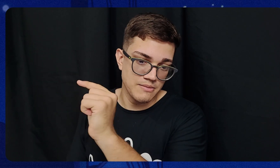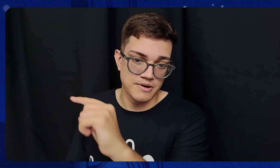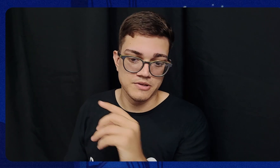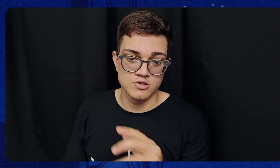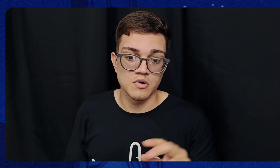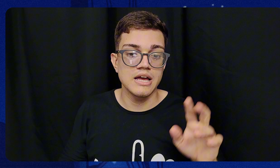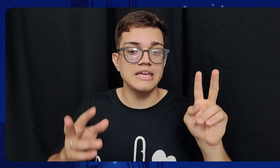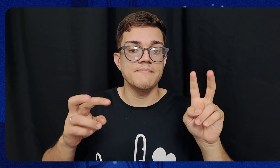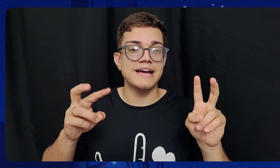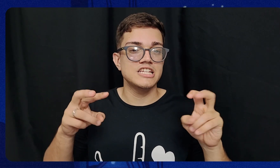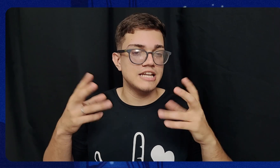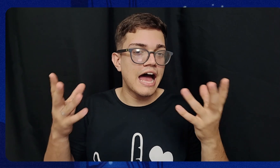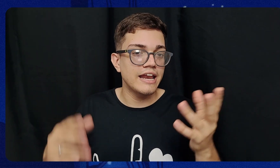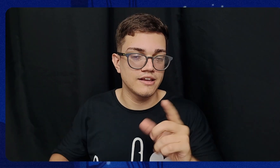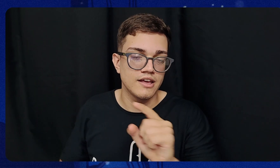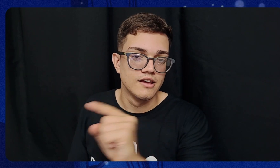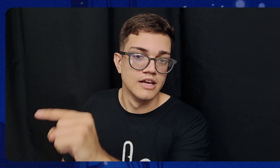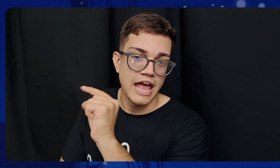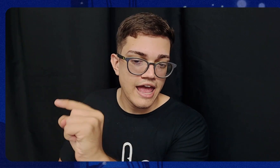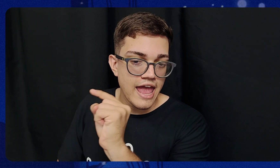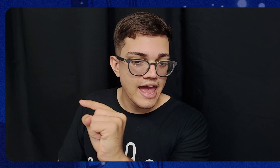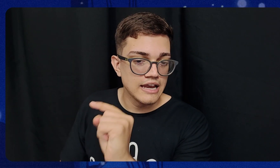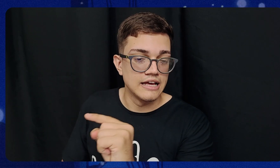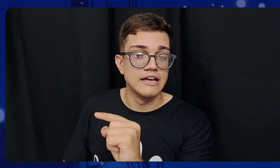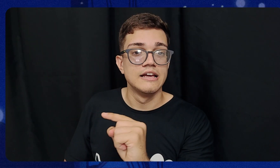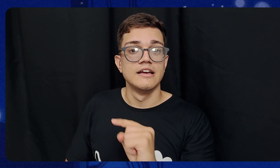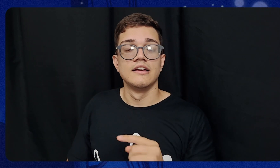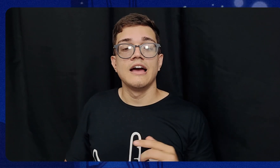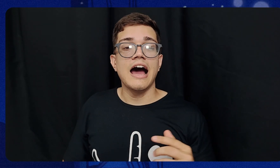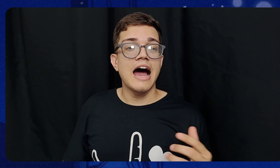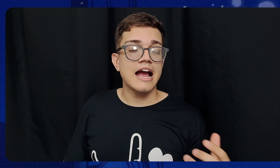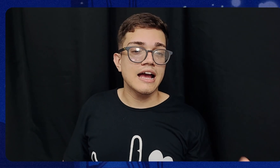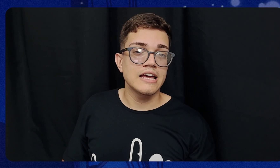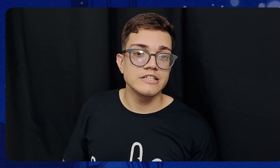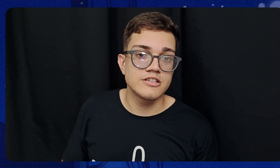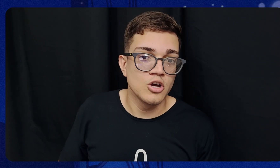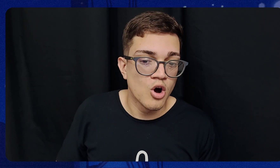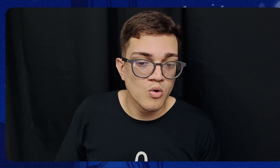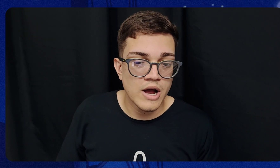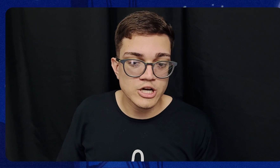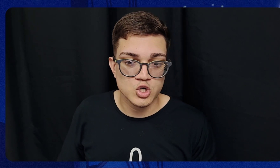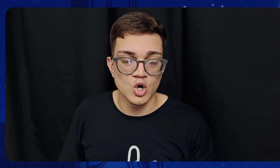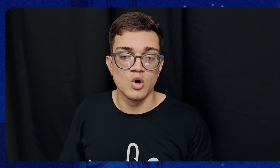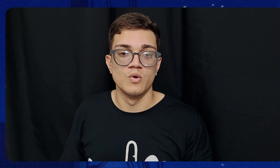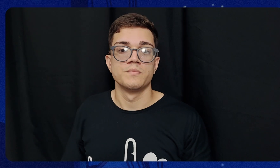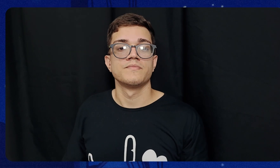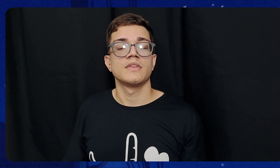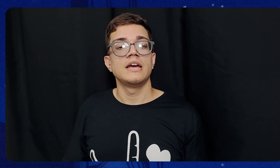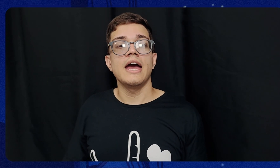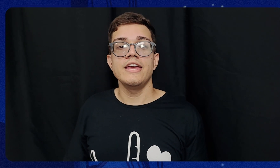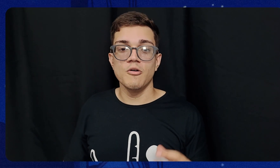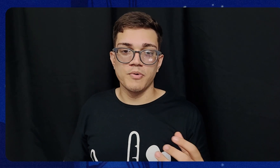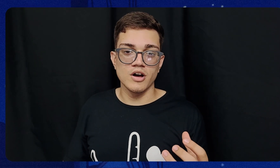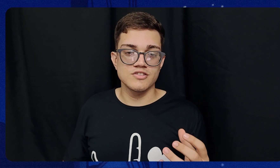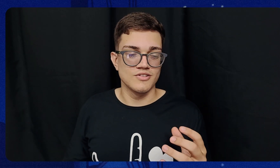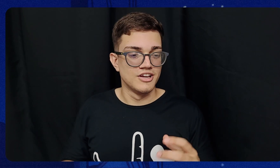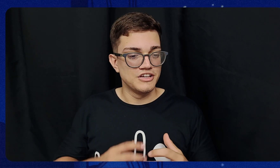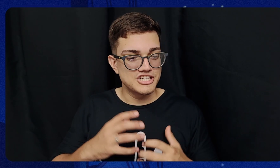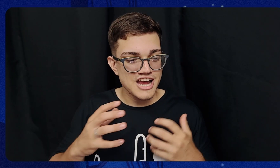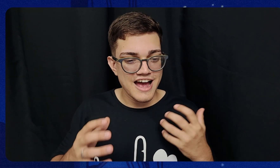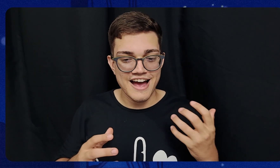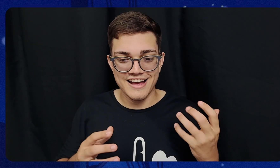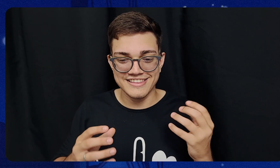apontando ali pra uma pessoa imaginária, né? Ela acariciou o cachorro. E aí eu